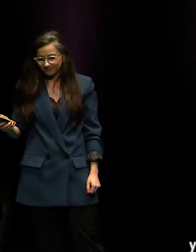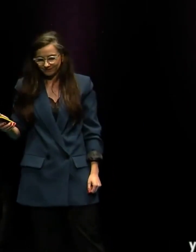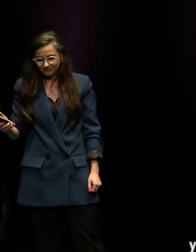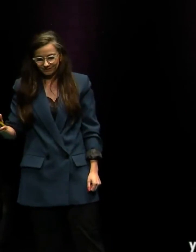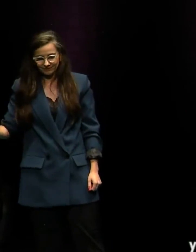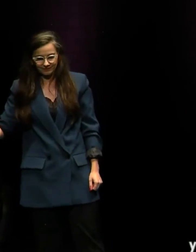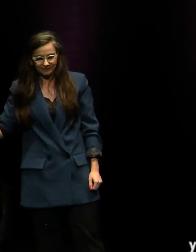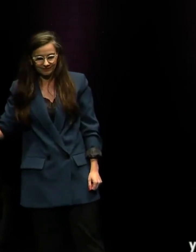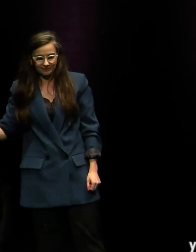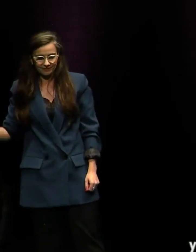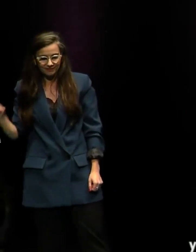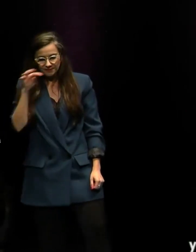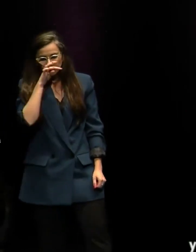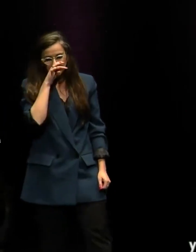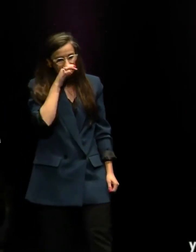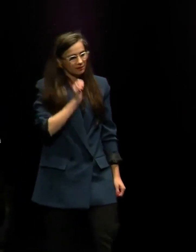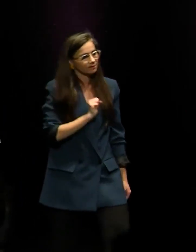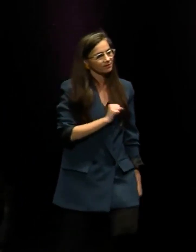hacer.